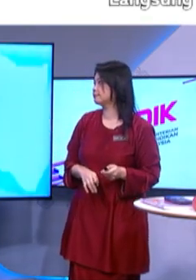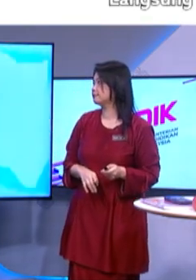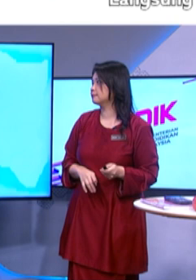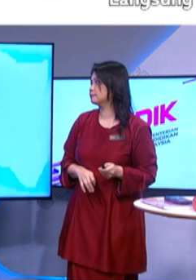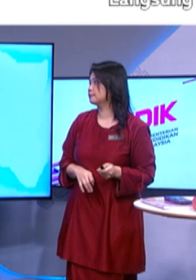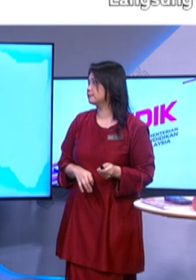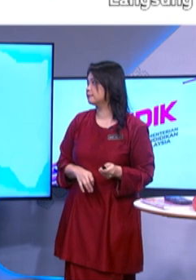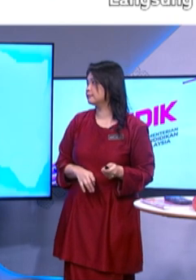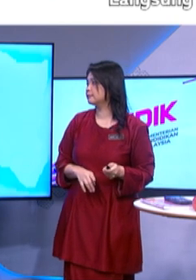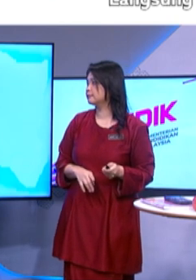hai hai